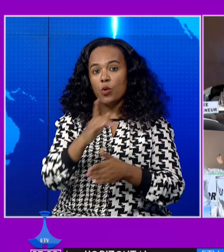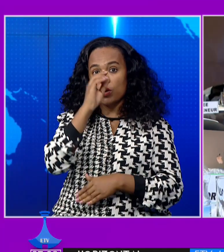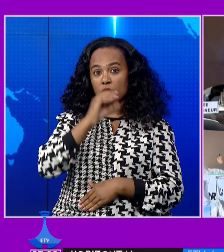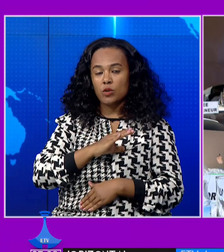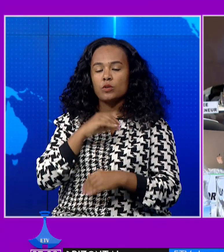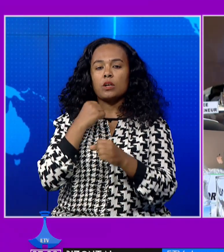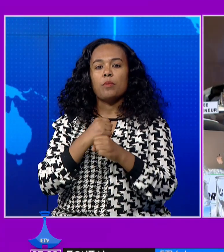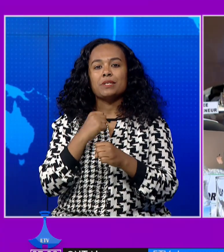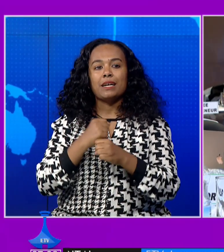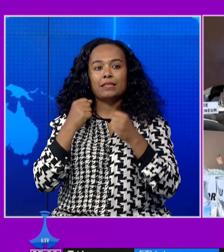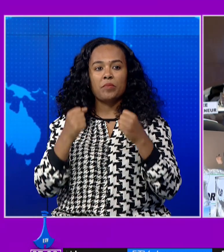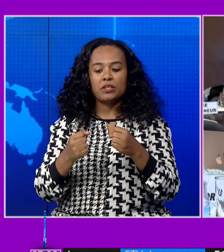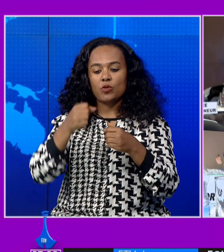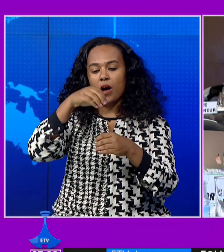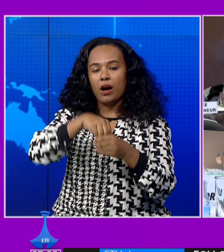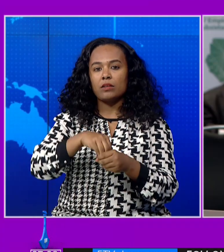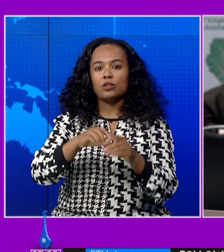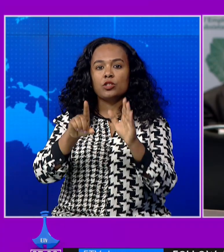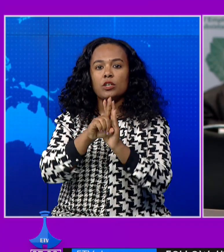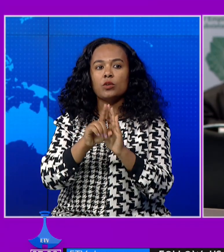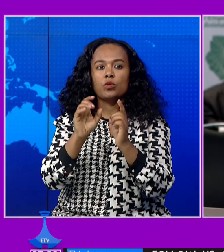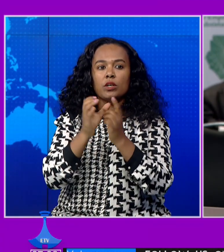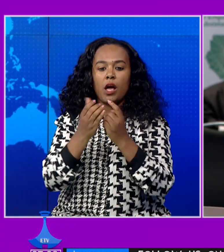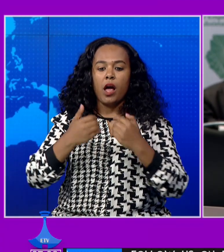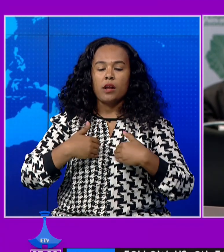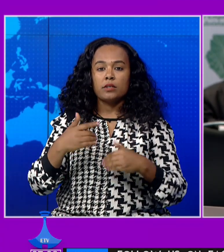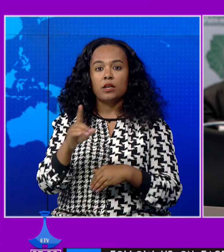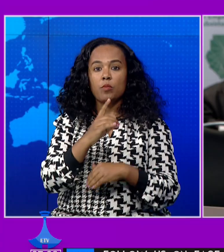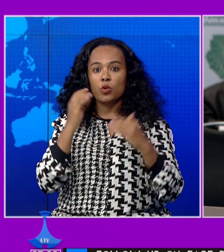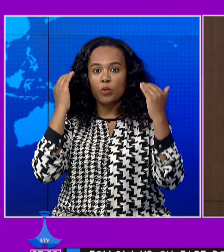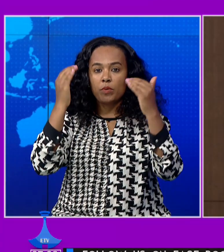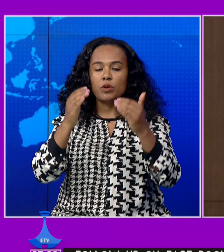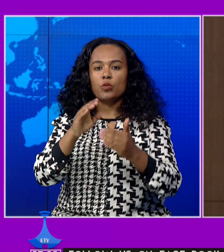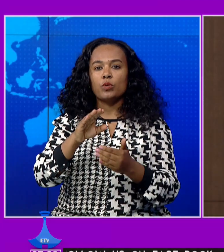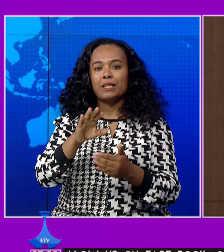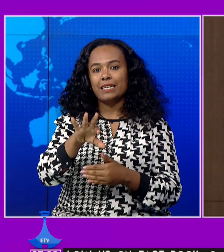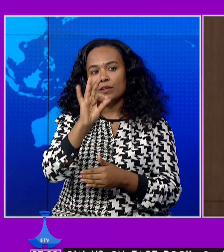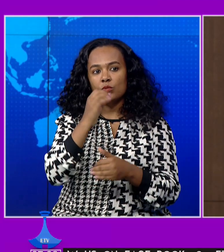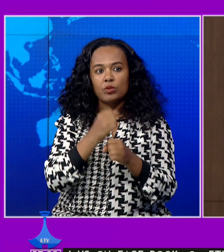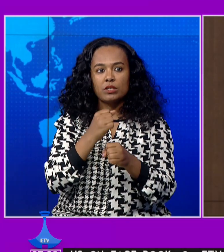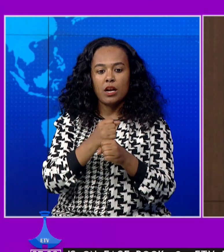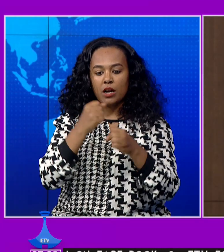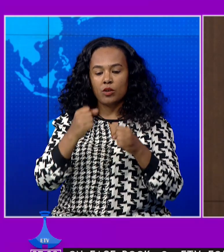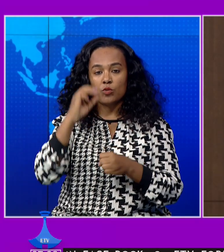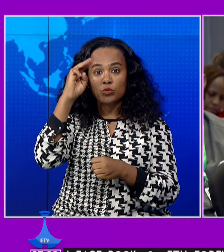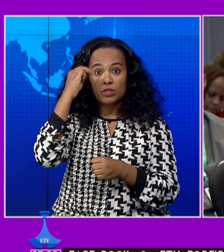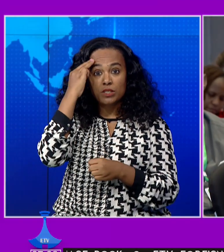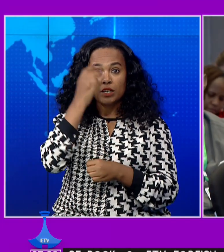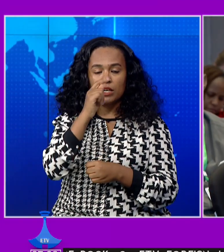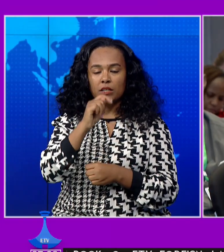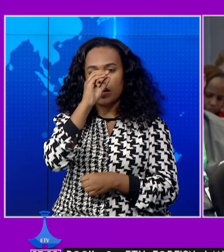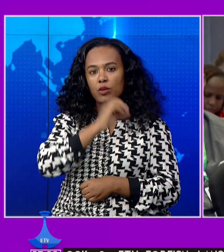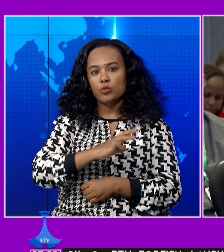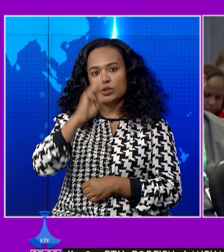መስራት የሚያስችለው አካታች የህግ አግባብነት ያለ ስለመሆኑም በመድረኩ የተገኙት የስራና ክህሎት ሚኒስትር ዴኤታው አቶ ሰለሞን